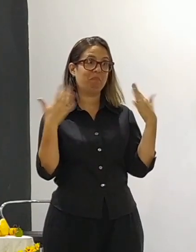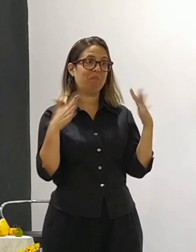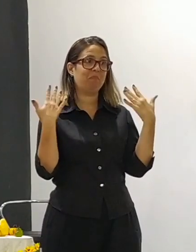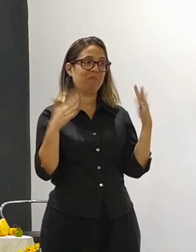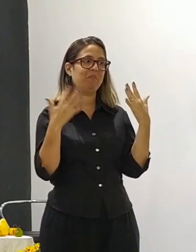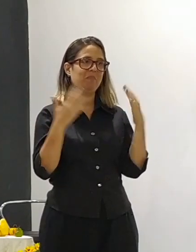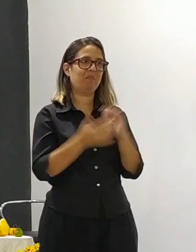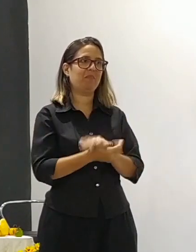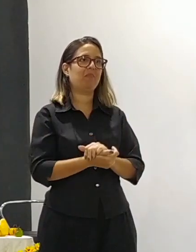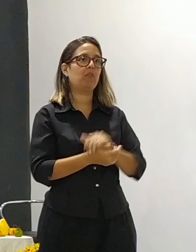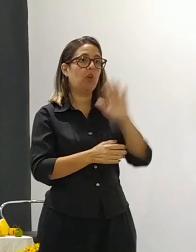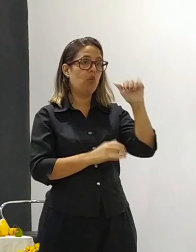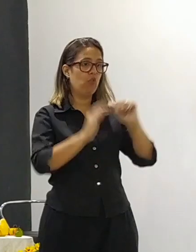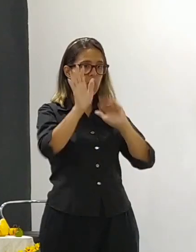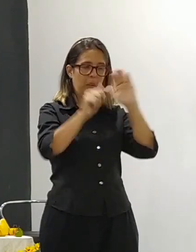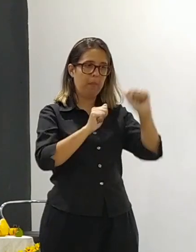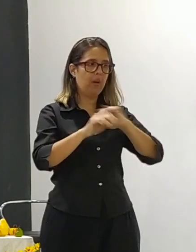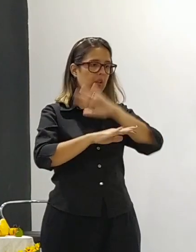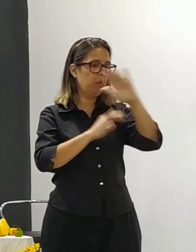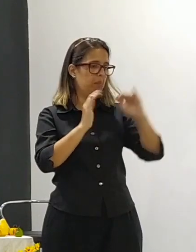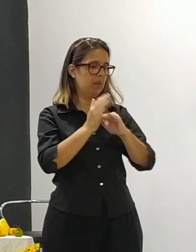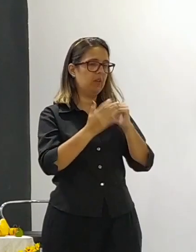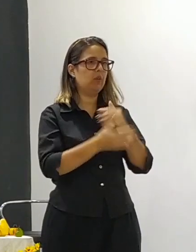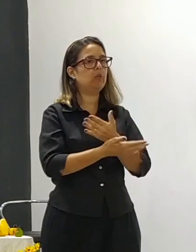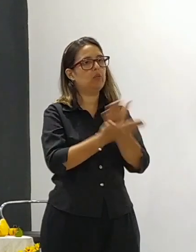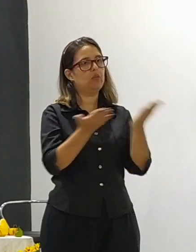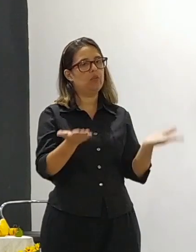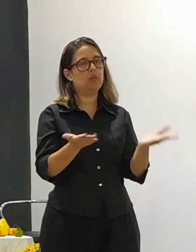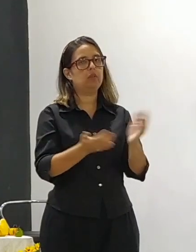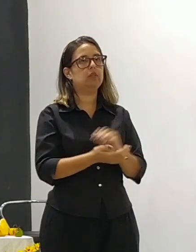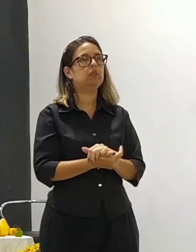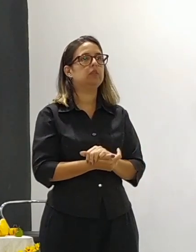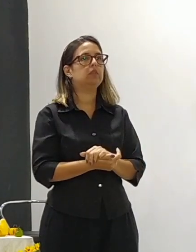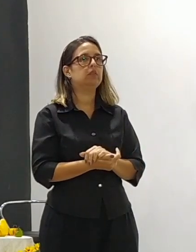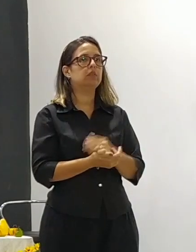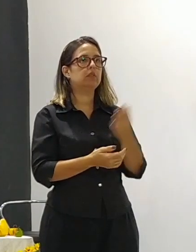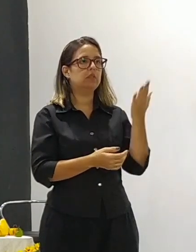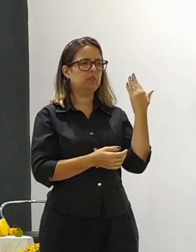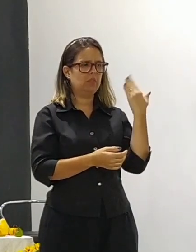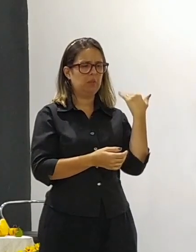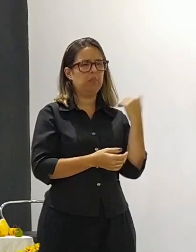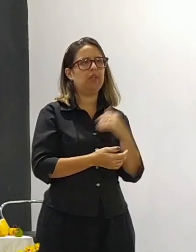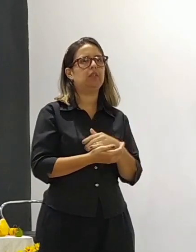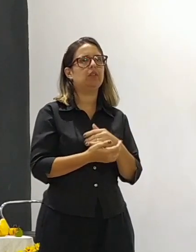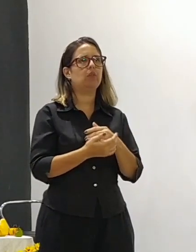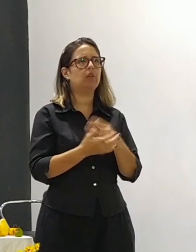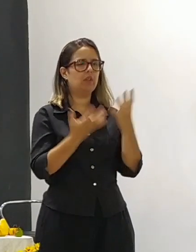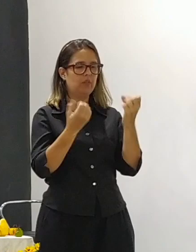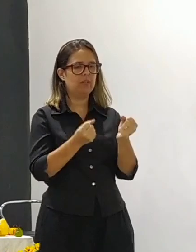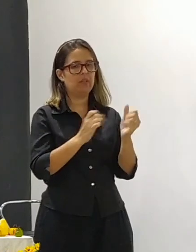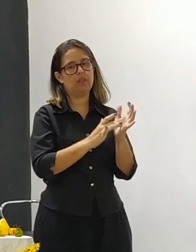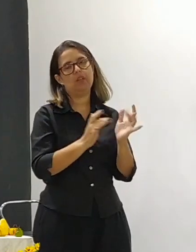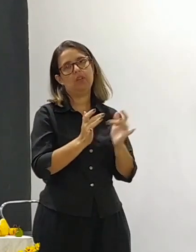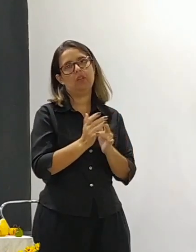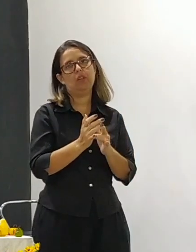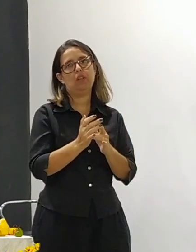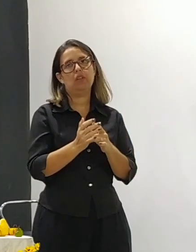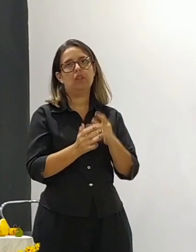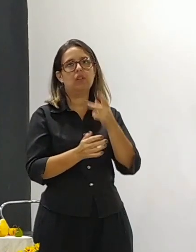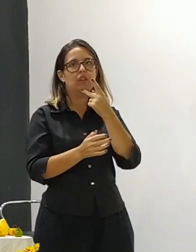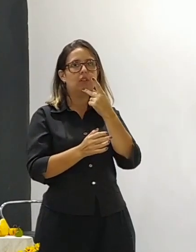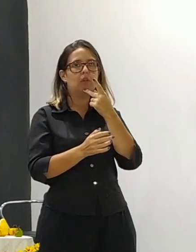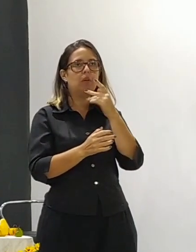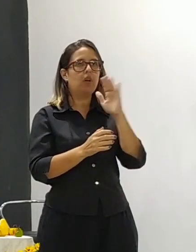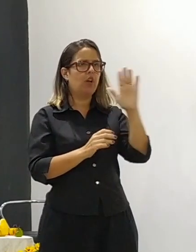O chamado é para todos nós. Chamado, antigamente, né, quando eu entrei na igreja, quando eu aceitei Jesus, a gente achava que o chamado